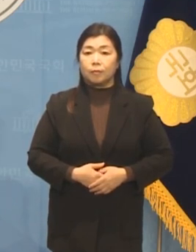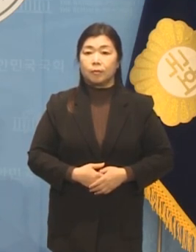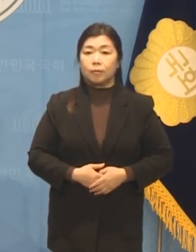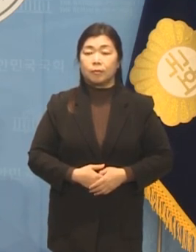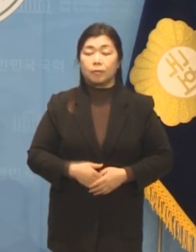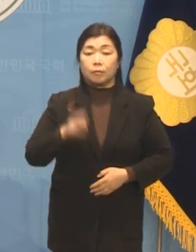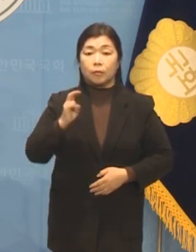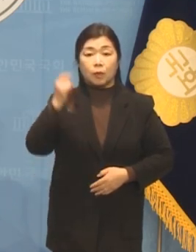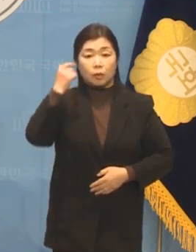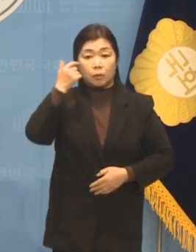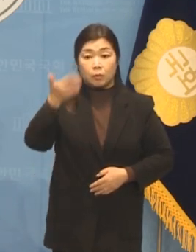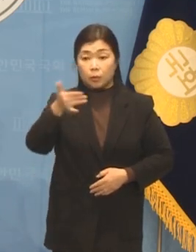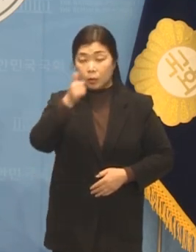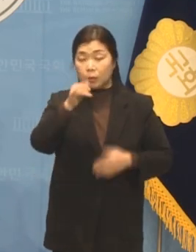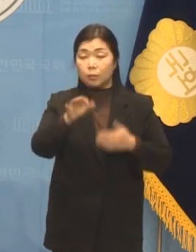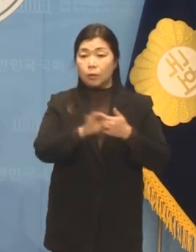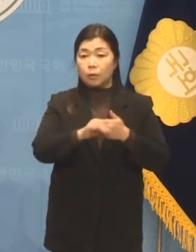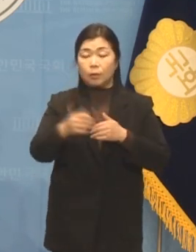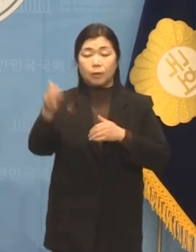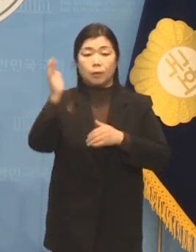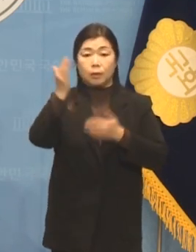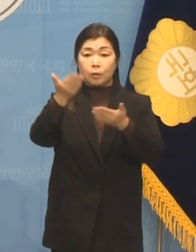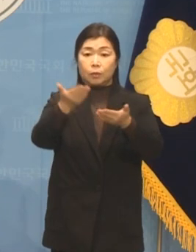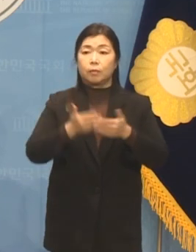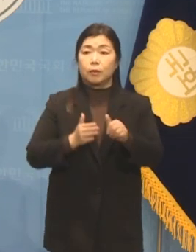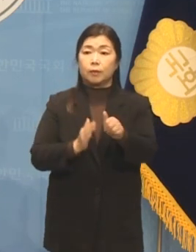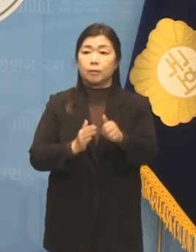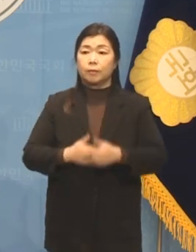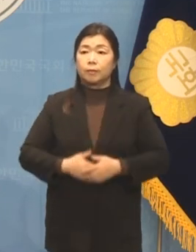혹시 질문사항 있으면 질문을 받겠습니다.